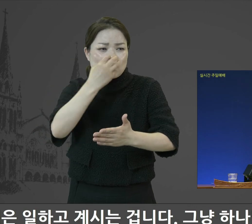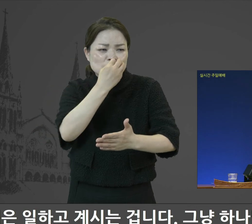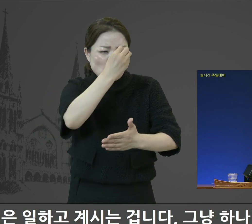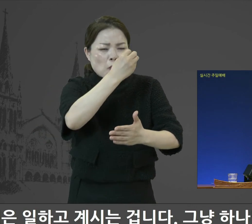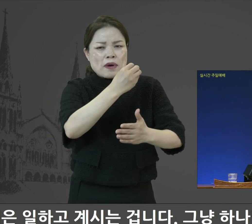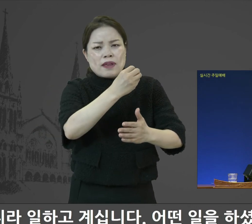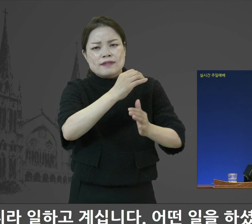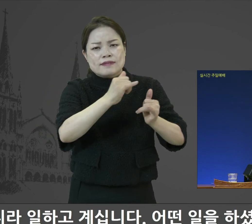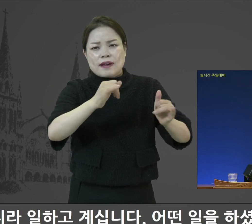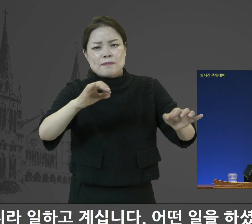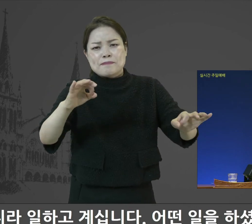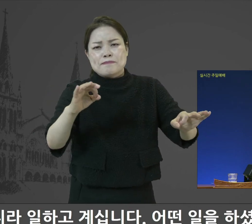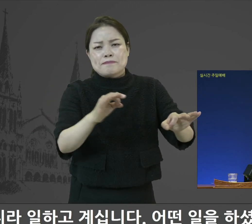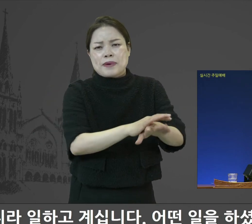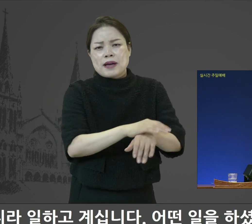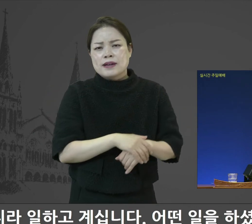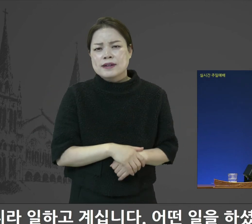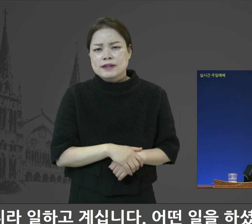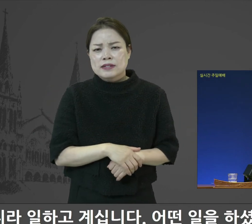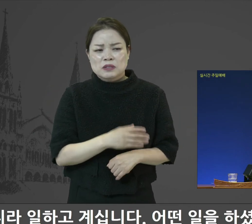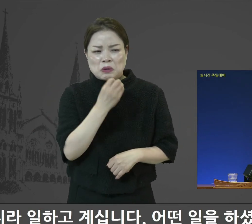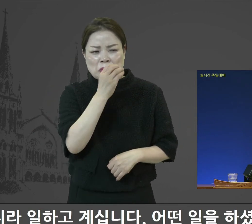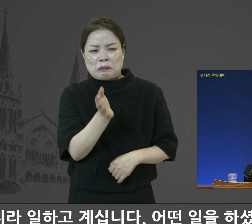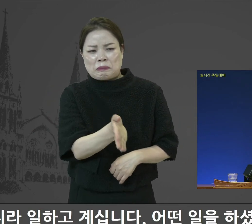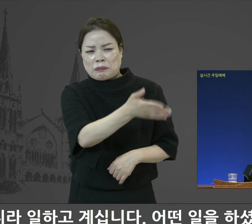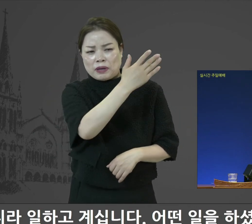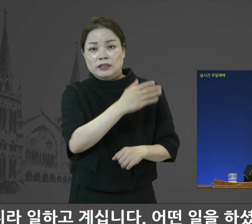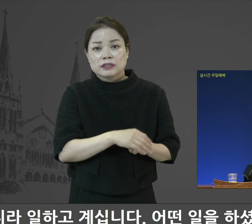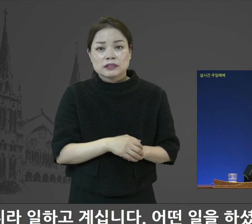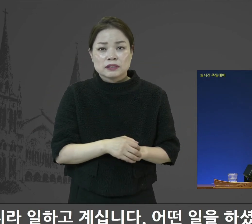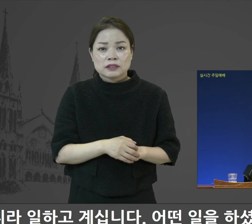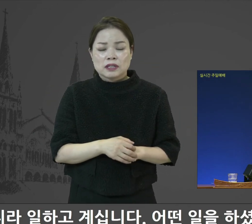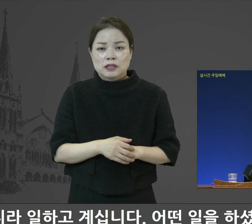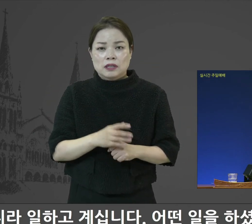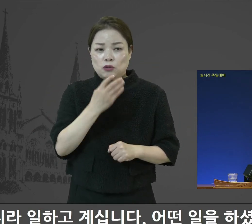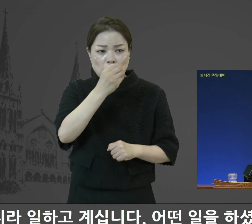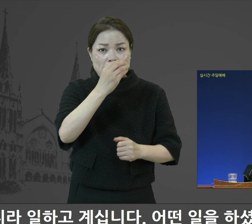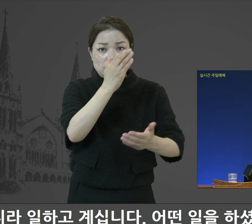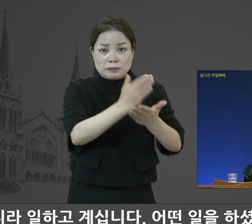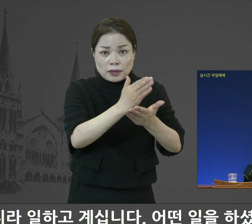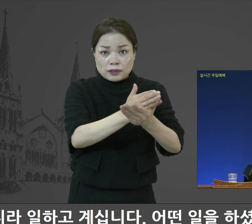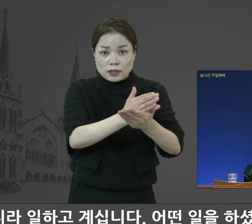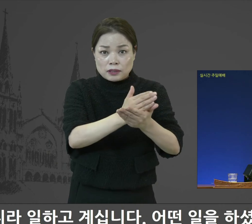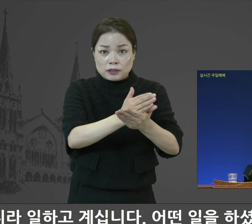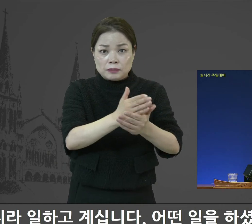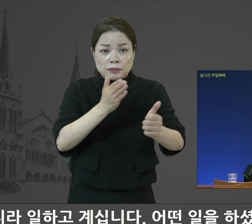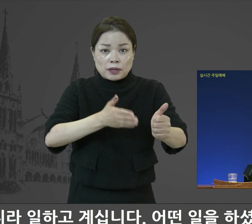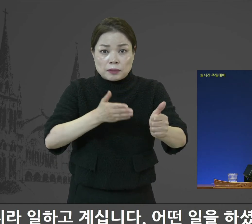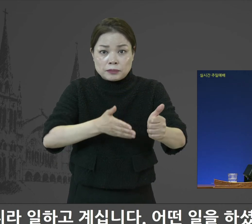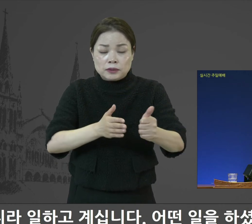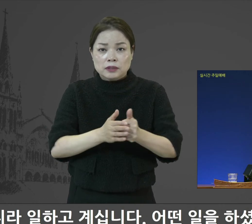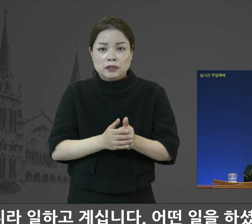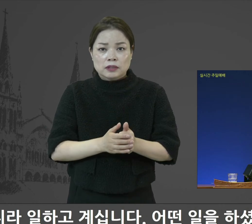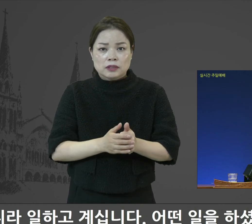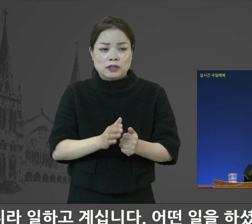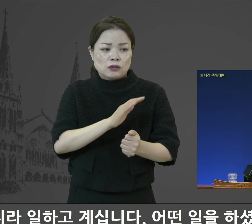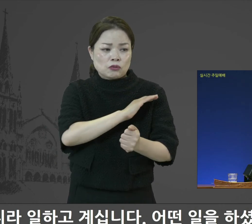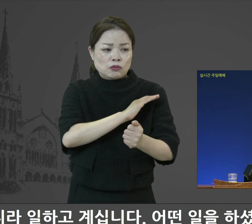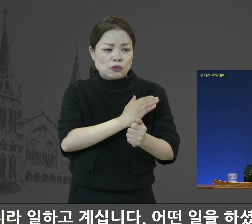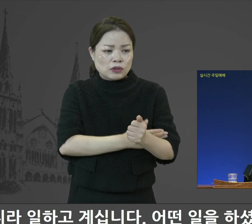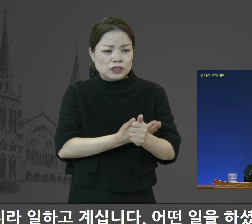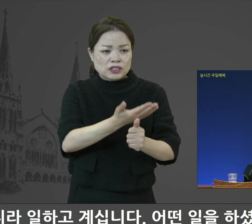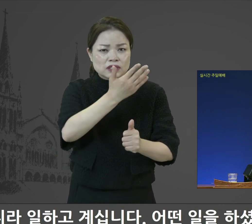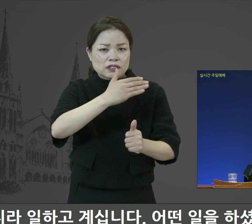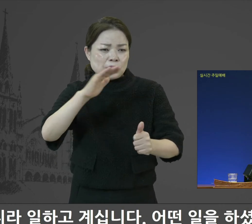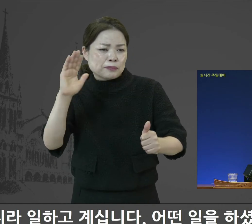자를 흩어버리십니다. 여러분, 마음의 생각이 교만하지 않도록 주의하시기 바랍니다. 권위 있는 자를 위에서 내리친다